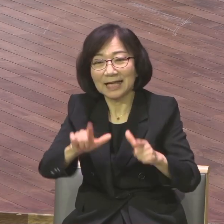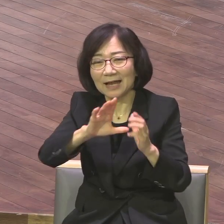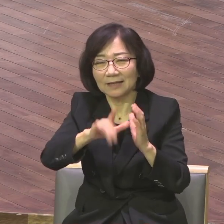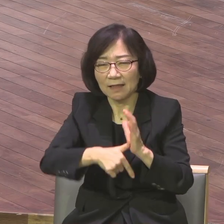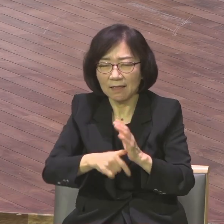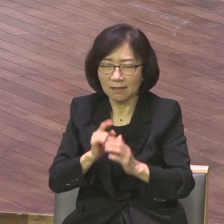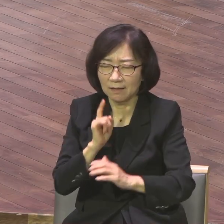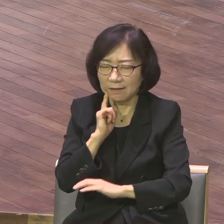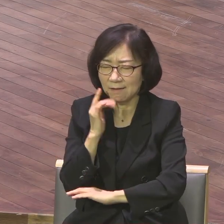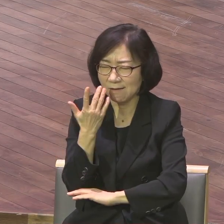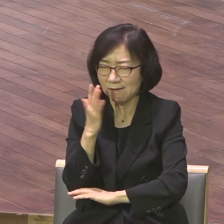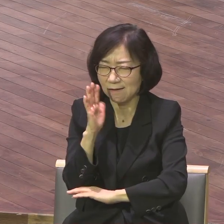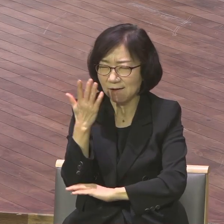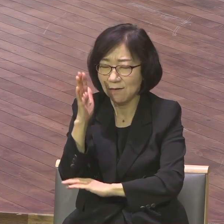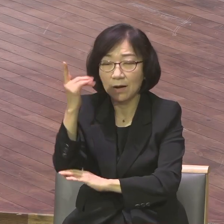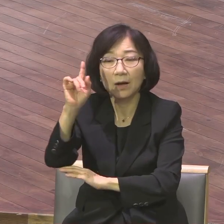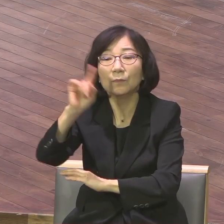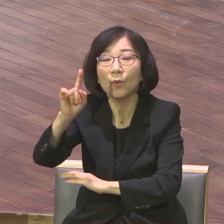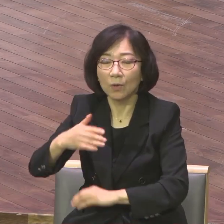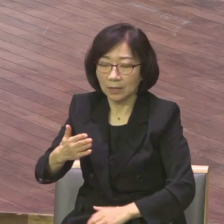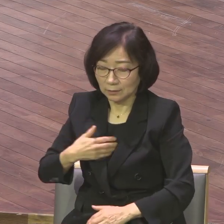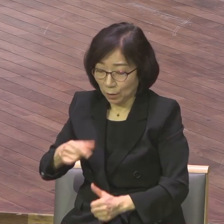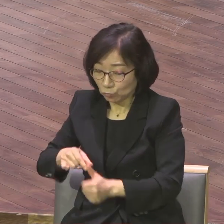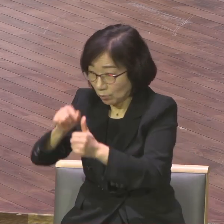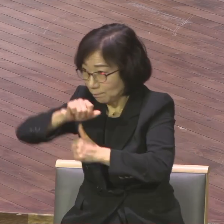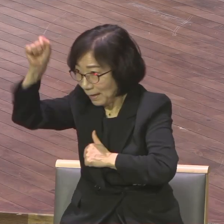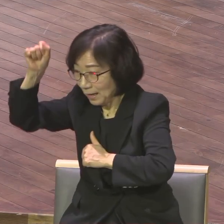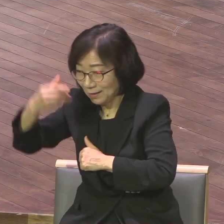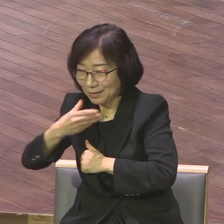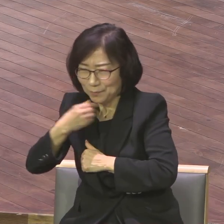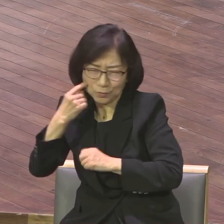뭐냐? 이 사실을 전파하는